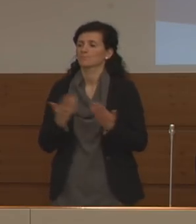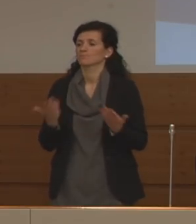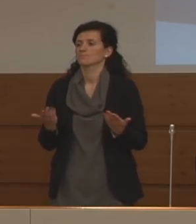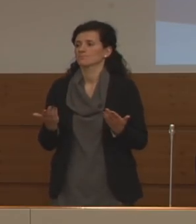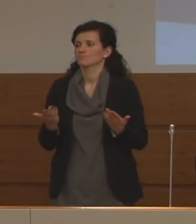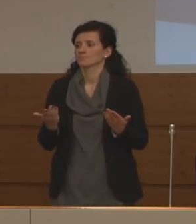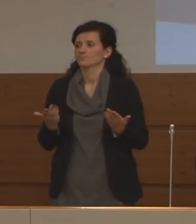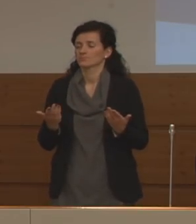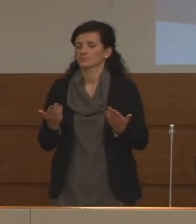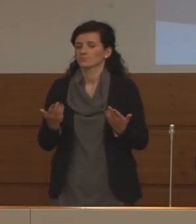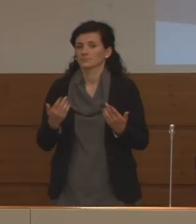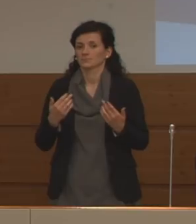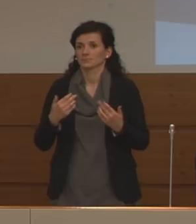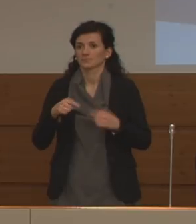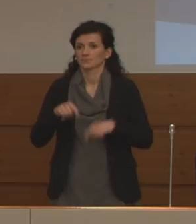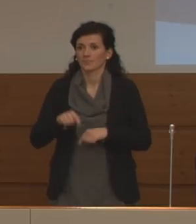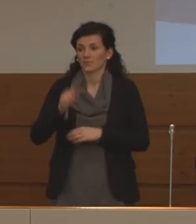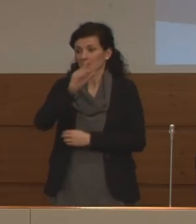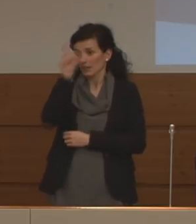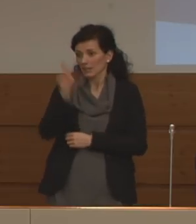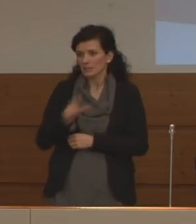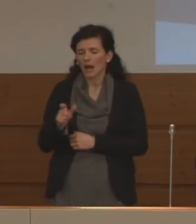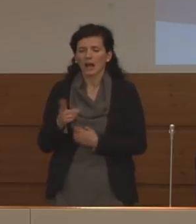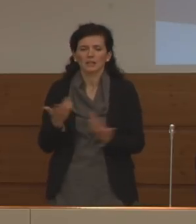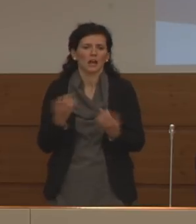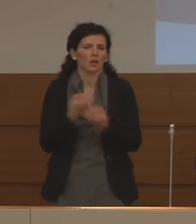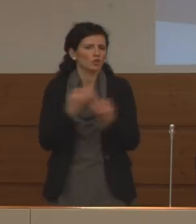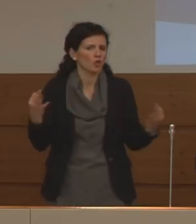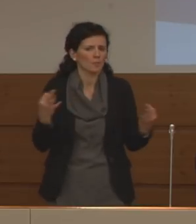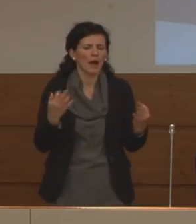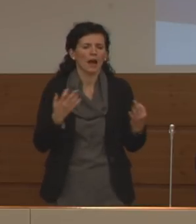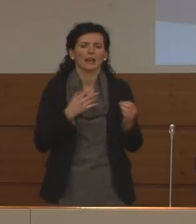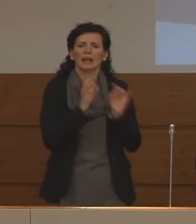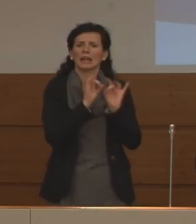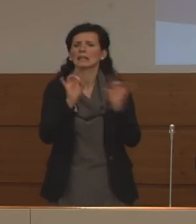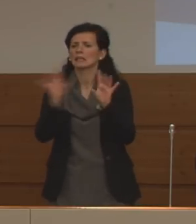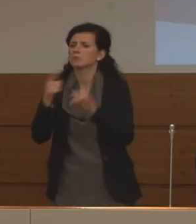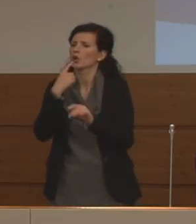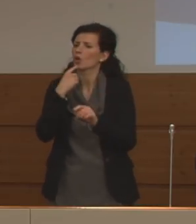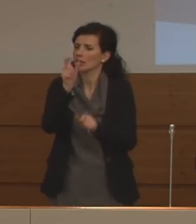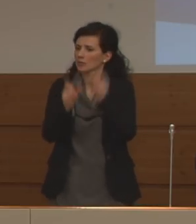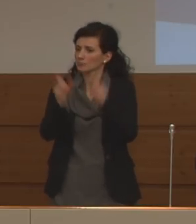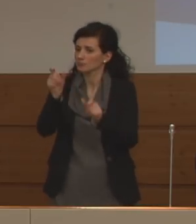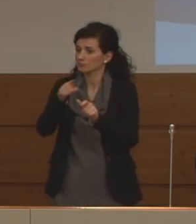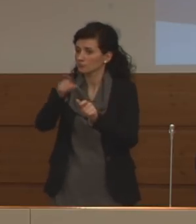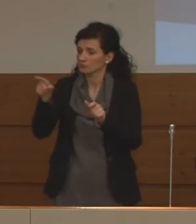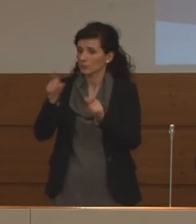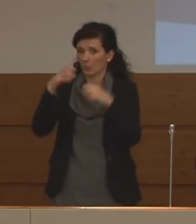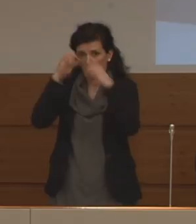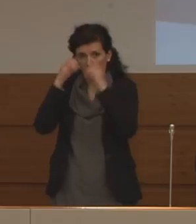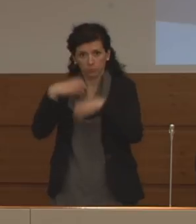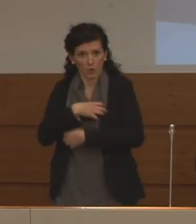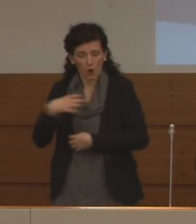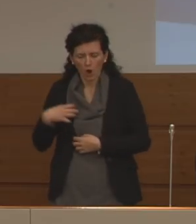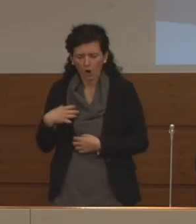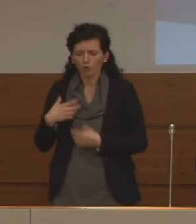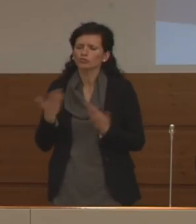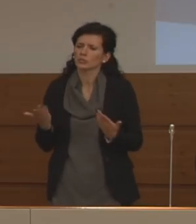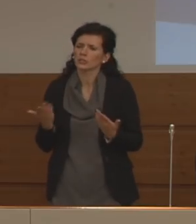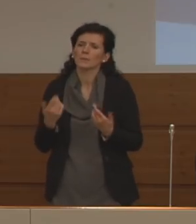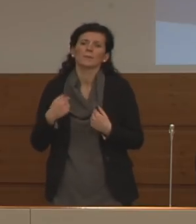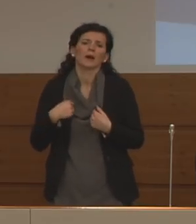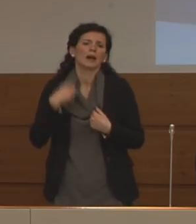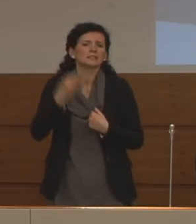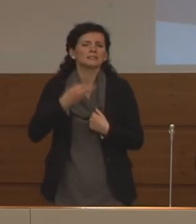c'è assolutamente libertà per altri soggetti di dare indicazioni ma io invito come sempre abbiamo fatto